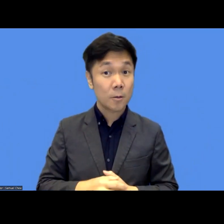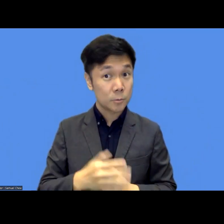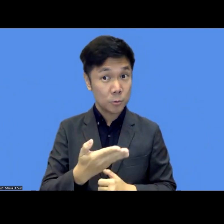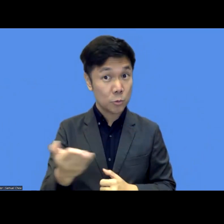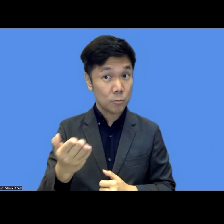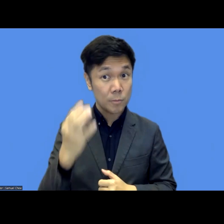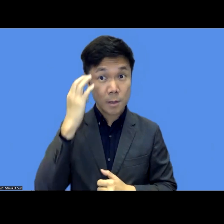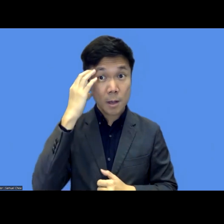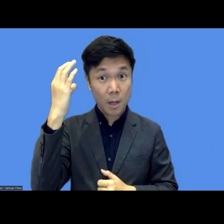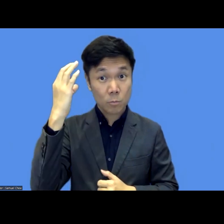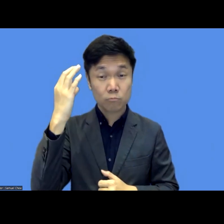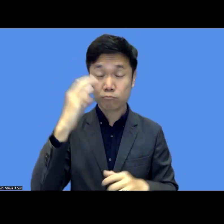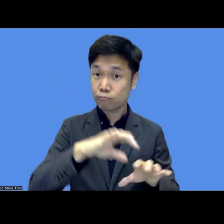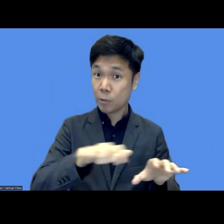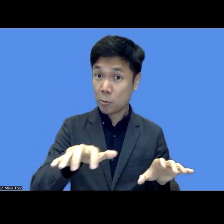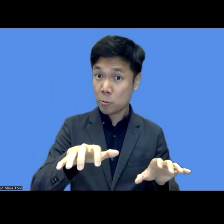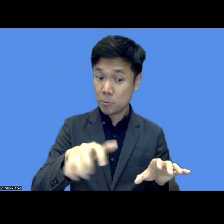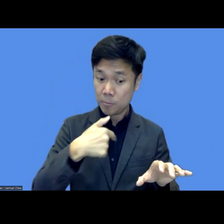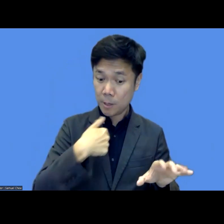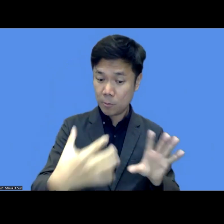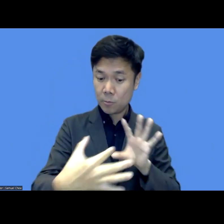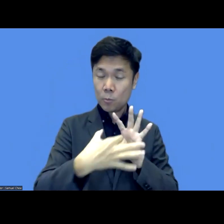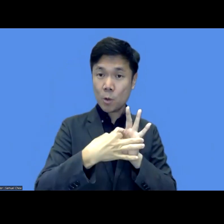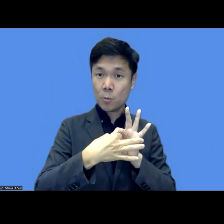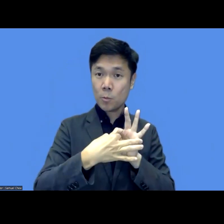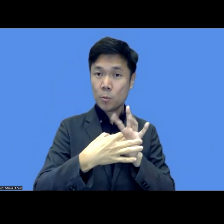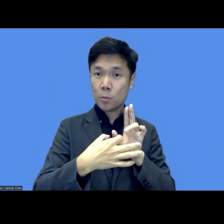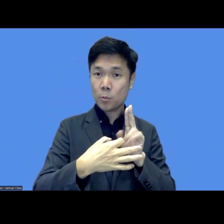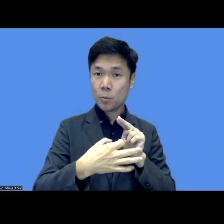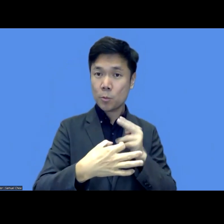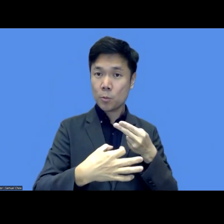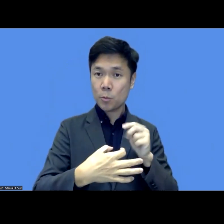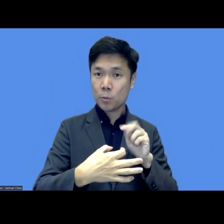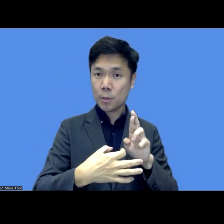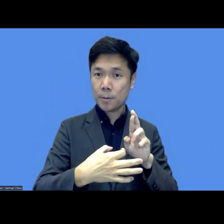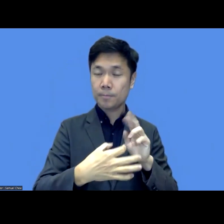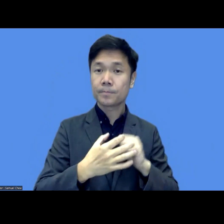También estamos viendo qué es lo que podemos hacer para fortalecer nuestra cooperación con